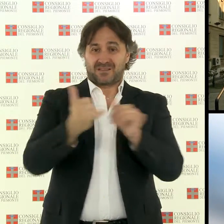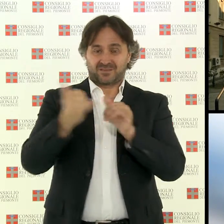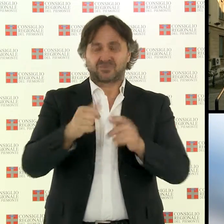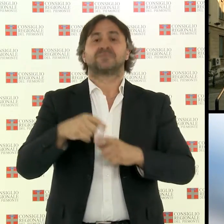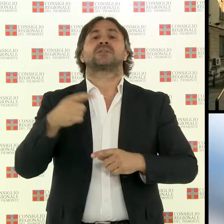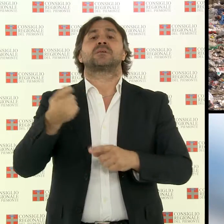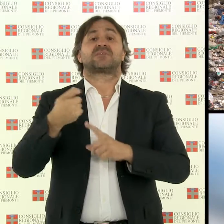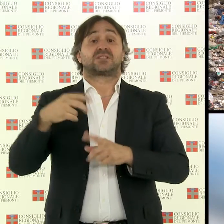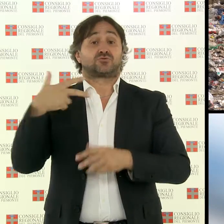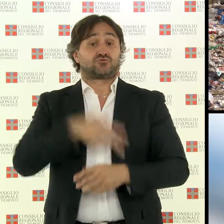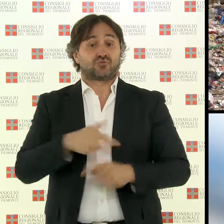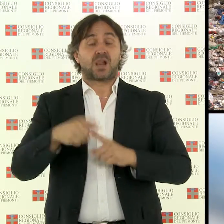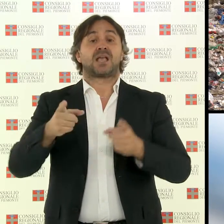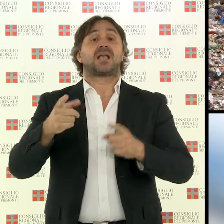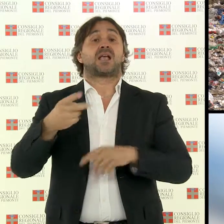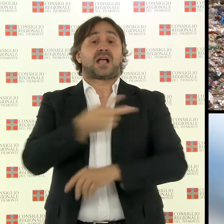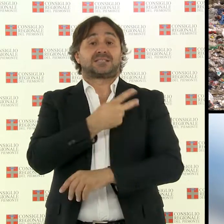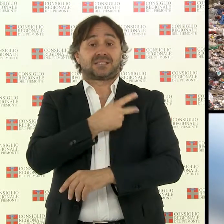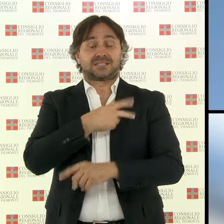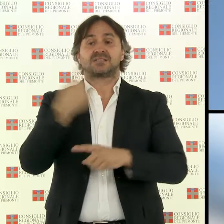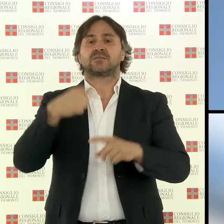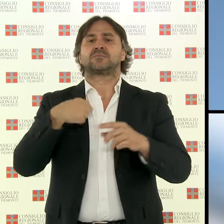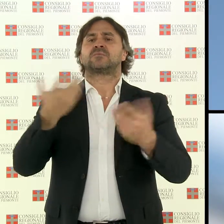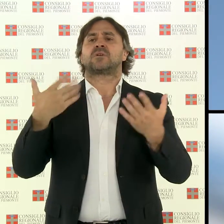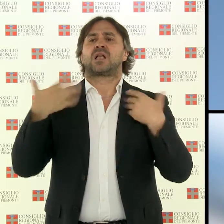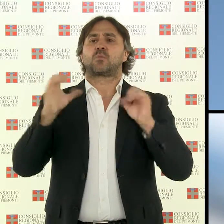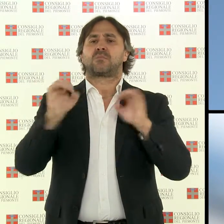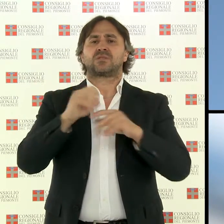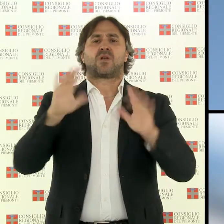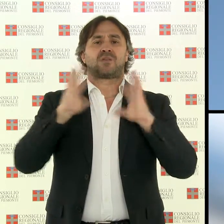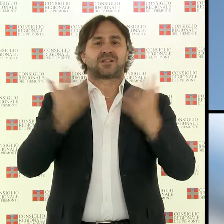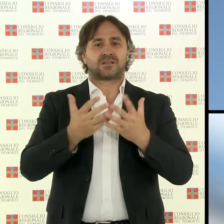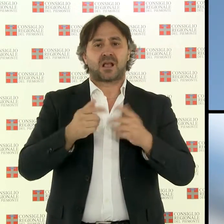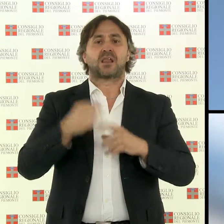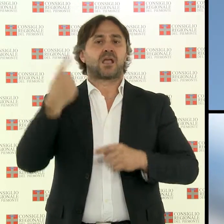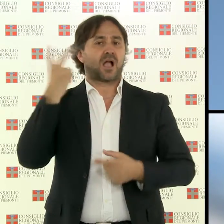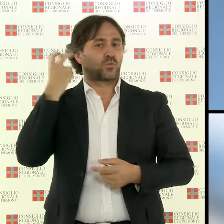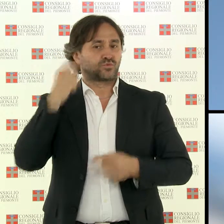sociale, dell'assistenza e dell'inquinamento ambientale, acustico ed elettromagnetico.